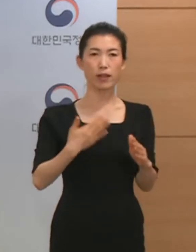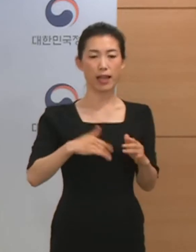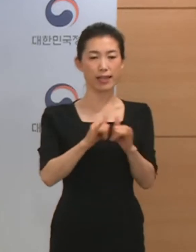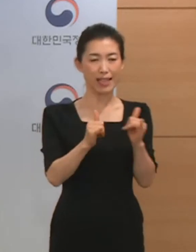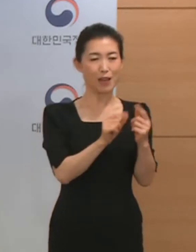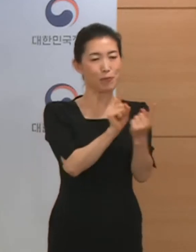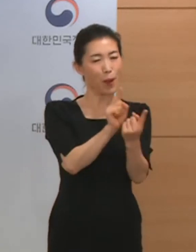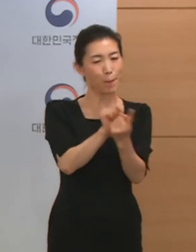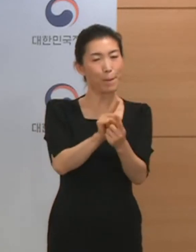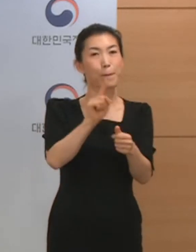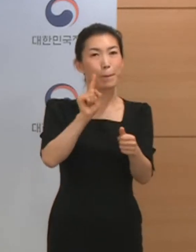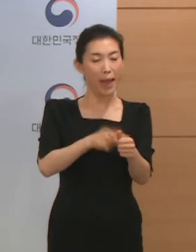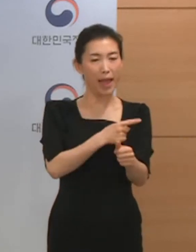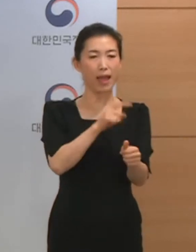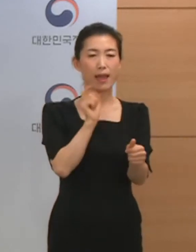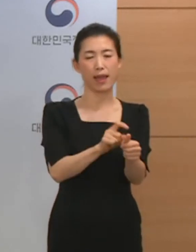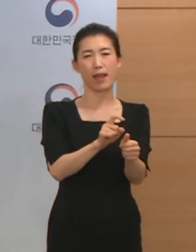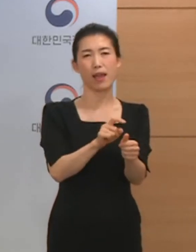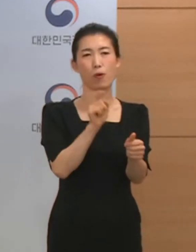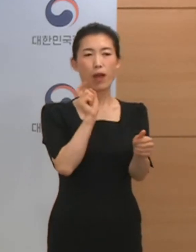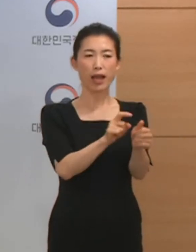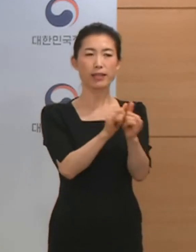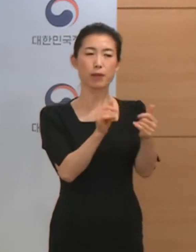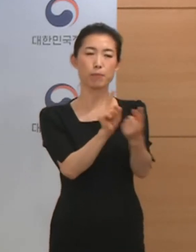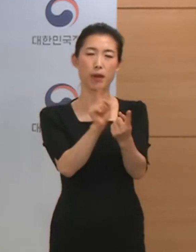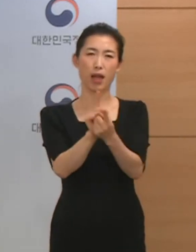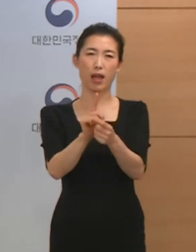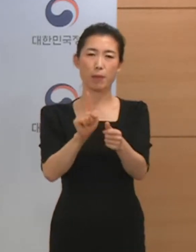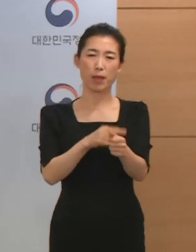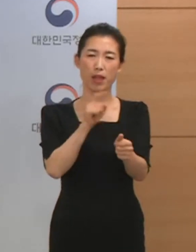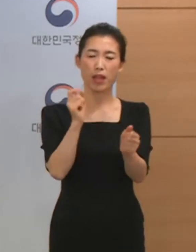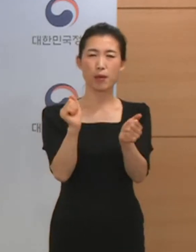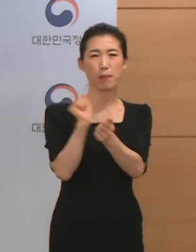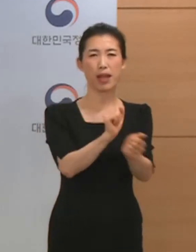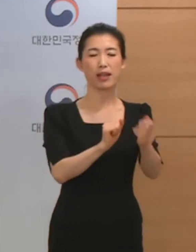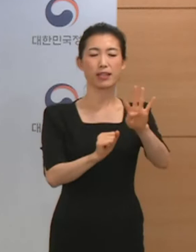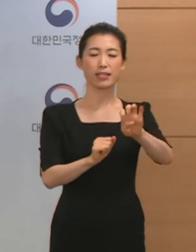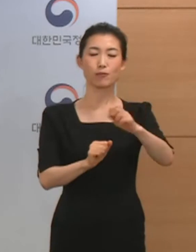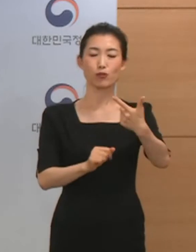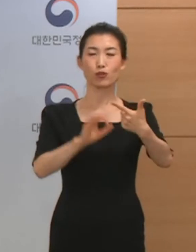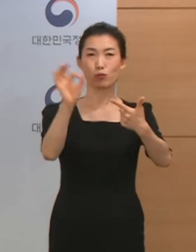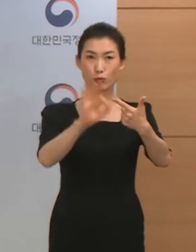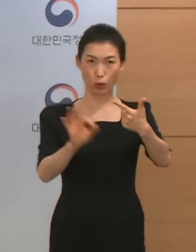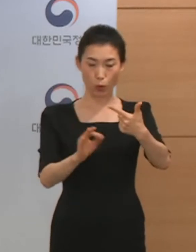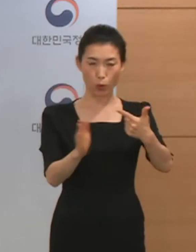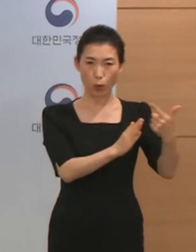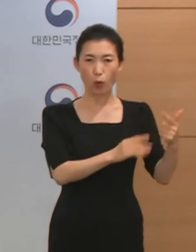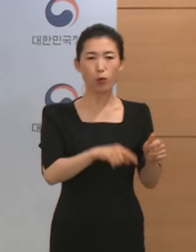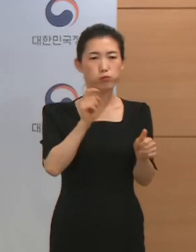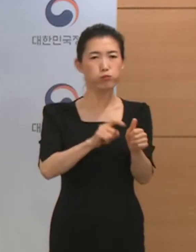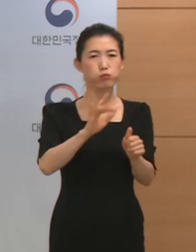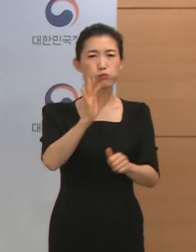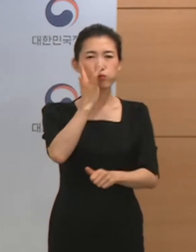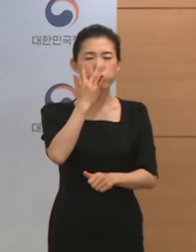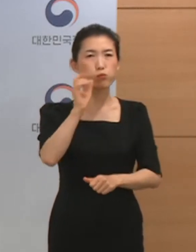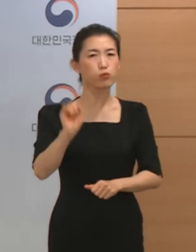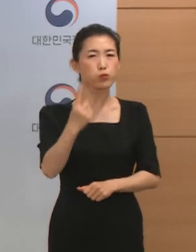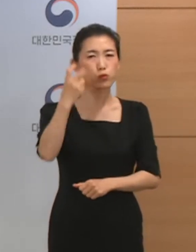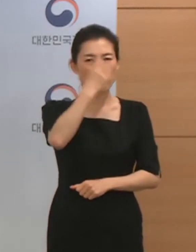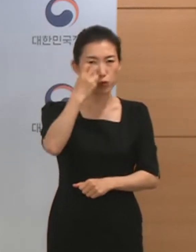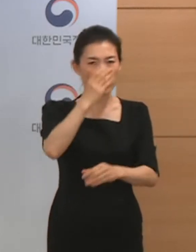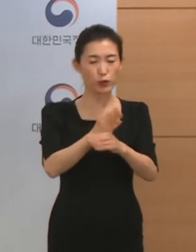작은 만남으로 인한 확진자 접촉이 46%, 경로조사 중 비중이